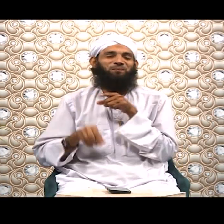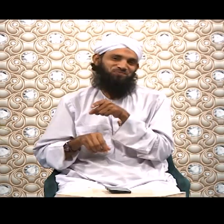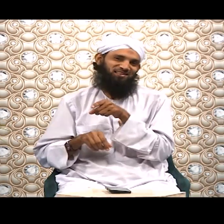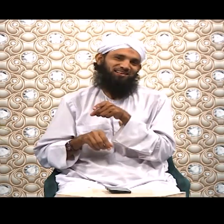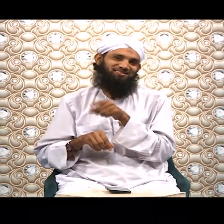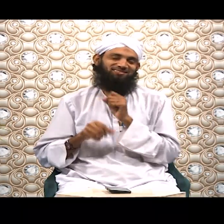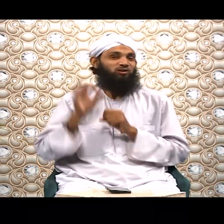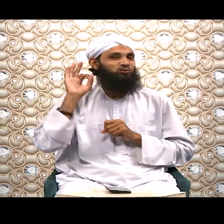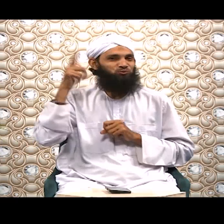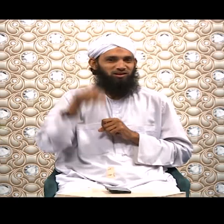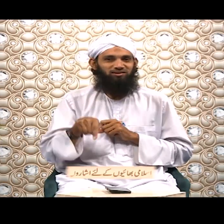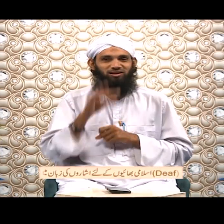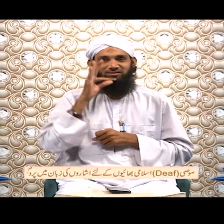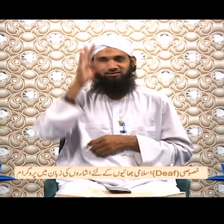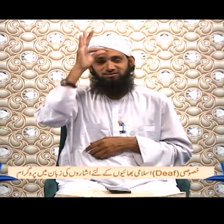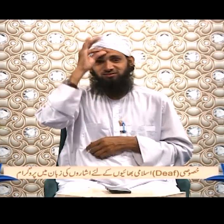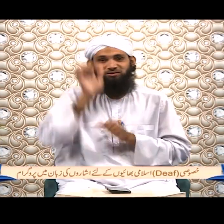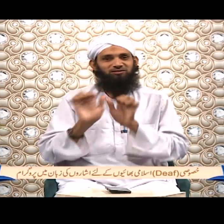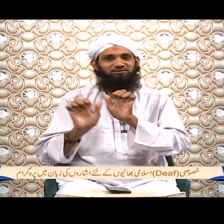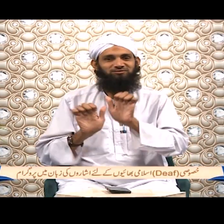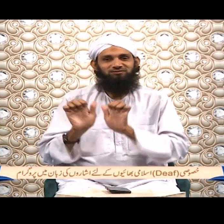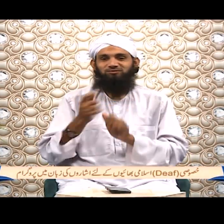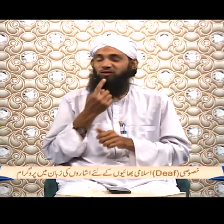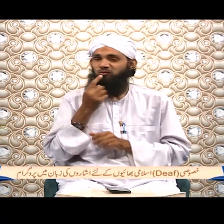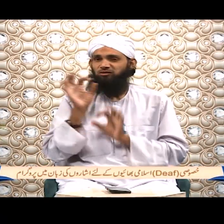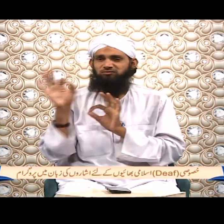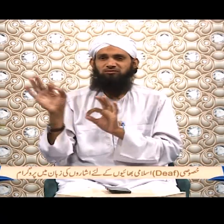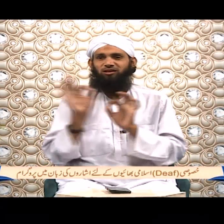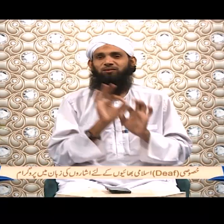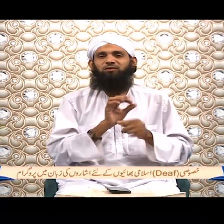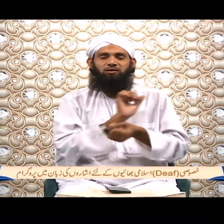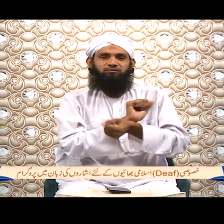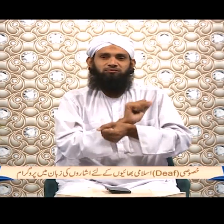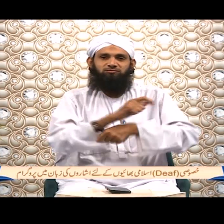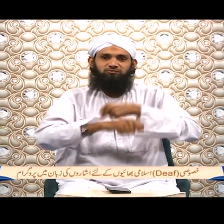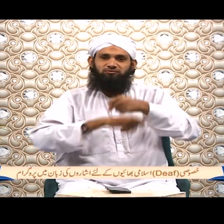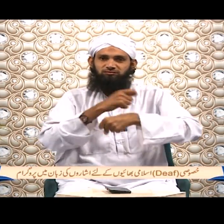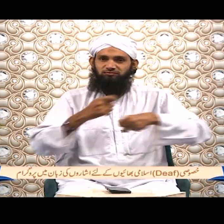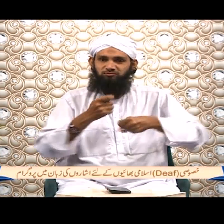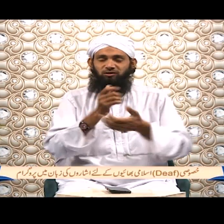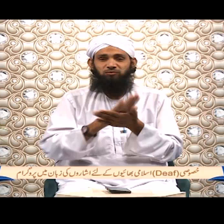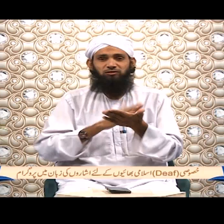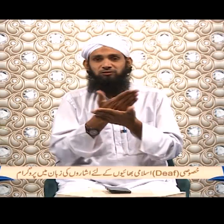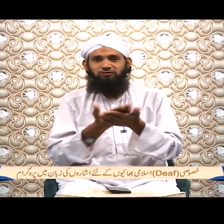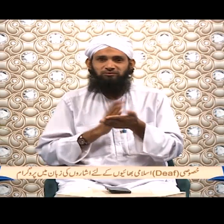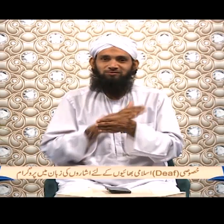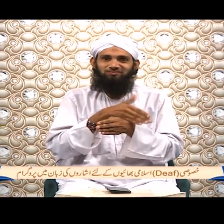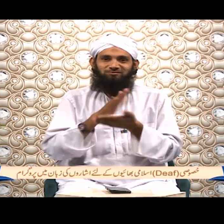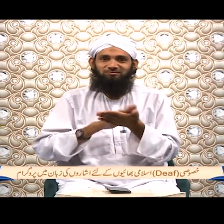طرح حضرت اسماعیل علیہ السلام نے کہا تھا ان کو اسی طرح باندھ دیا، اپنی چھری تیز کی، حضرت اسماعیل علیہ السلام کو